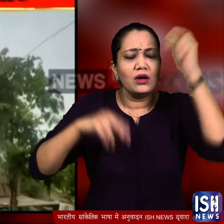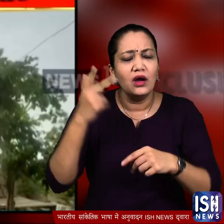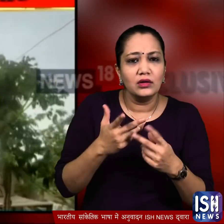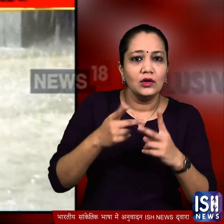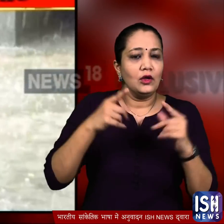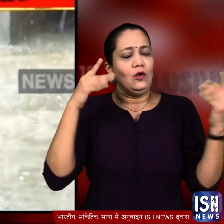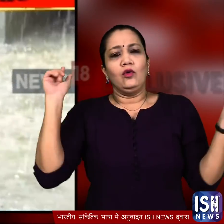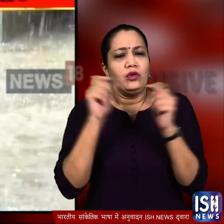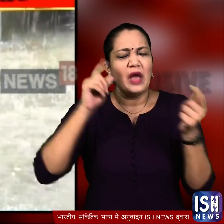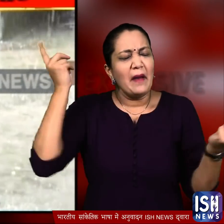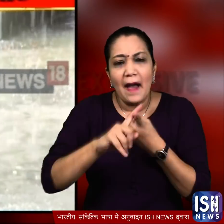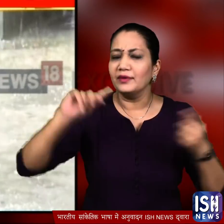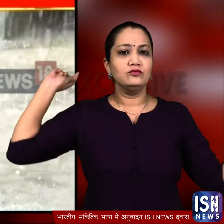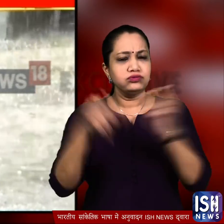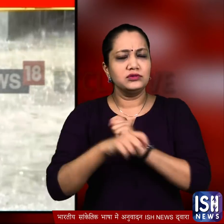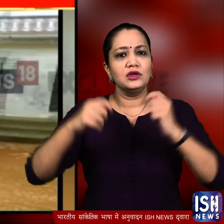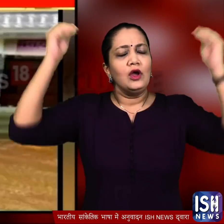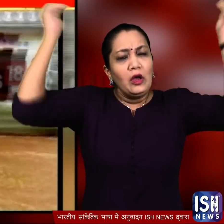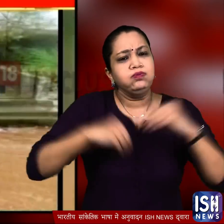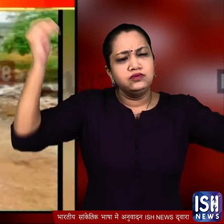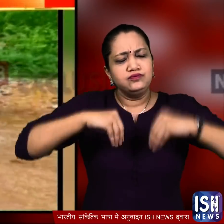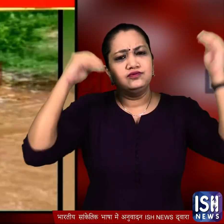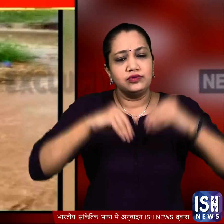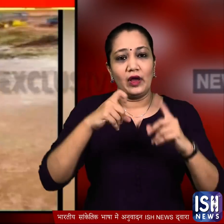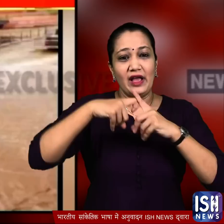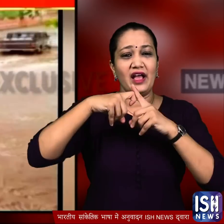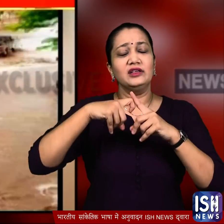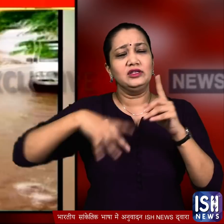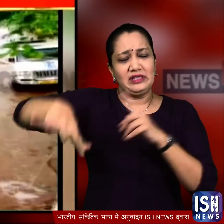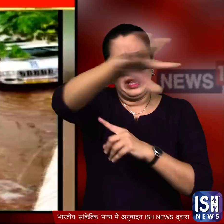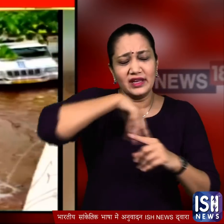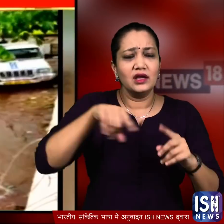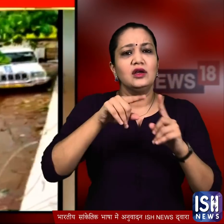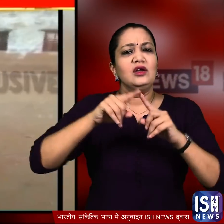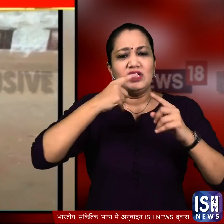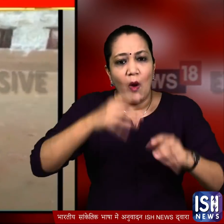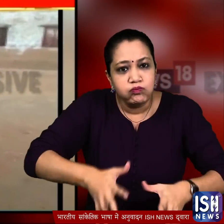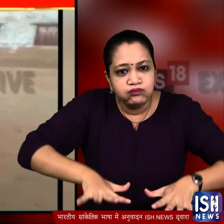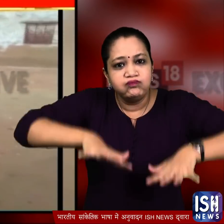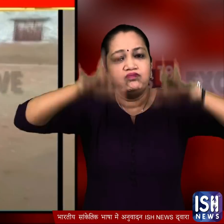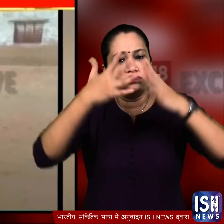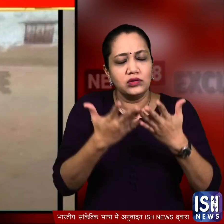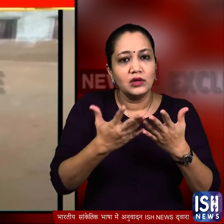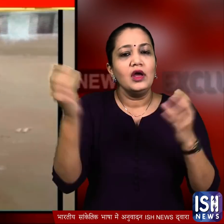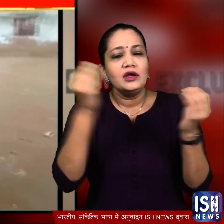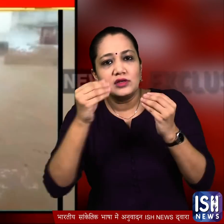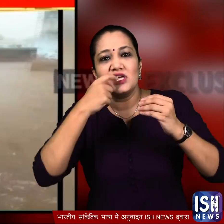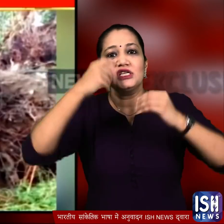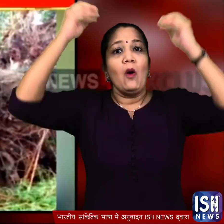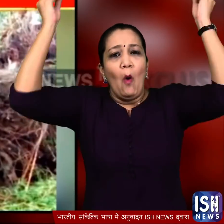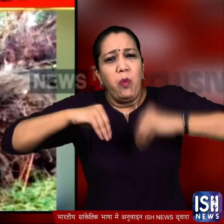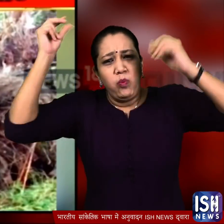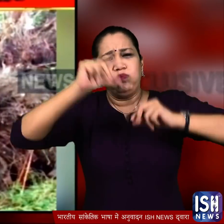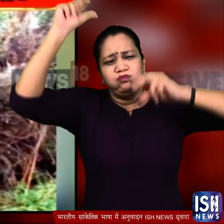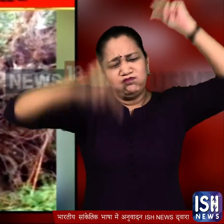बढ़ा दी। मौसम ने अचानक करवट बदली और तेज बारिश होने लगी। कच्छ के कुछ इलाकों में कहीं जल जमाव होने लगा तो कहीं सड़कों पर ओले